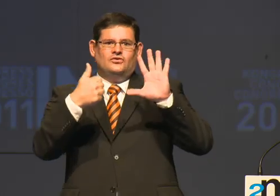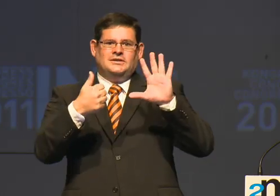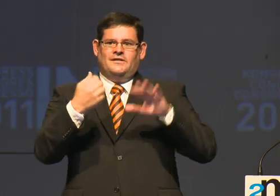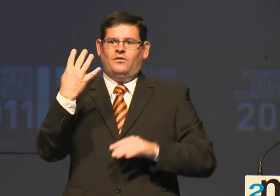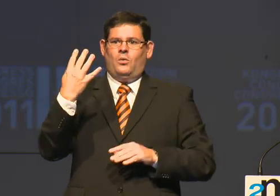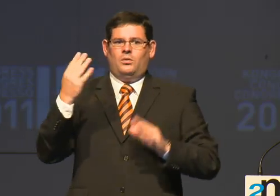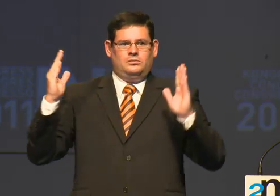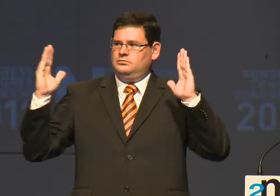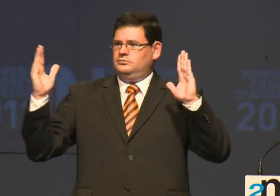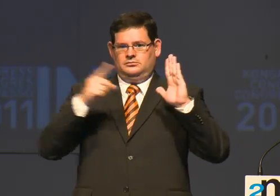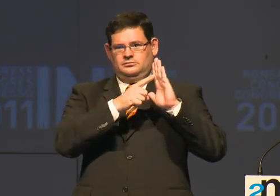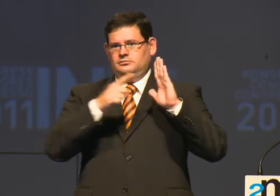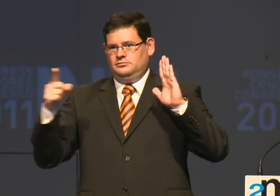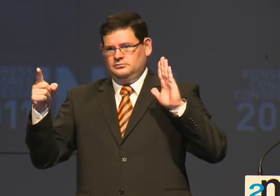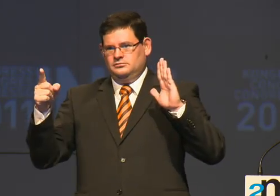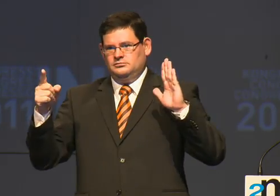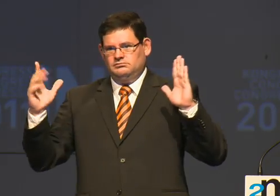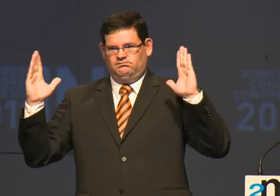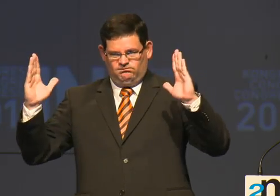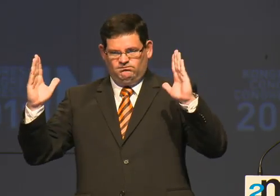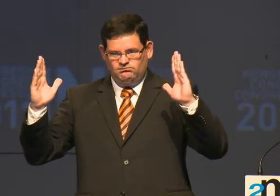La tranche d'âge de 18 à 64 ans,